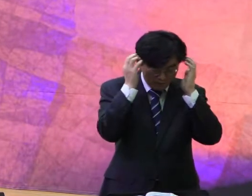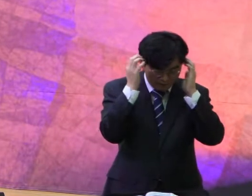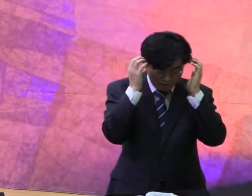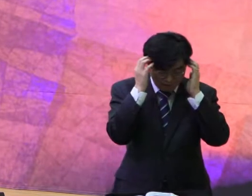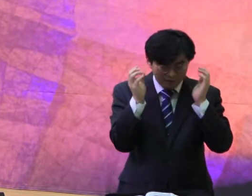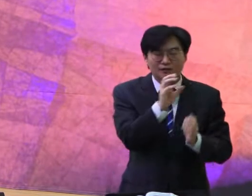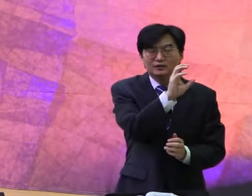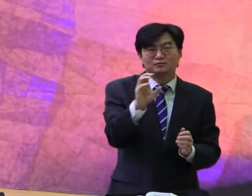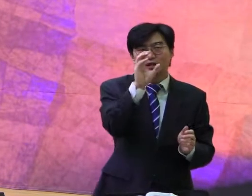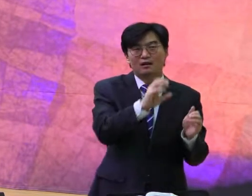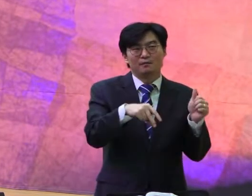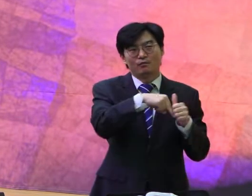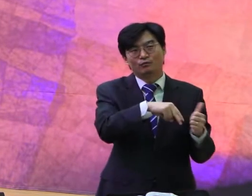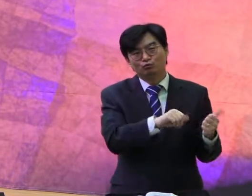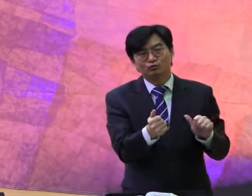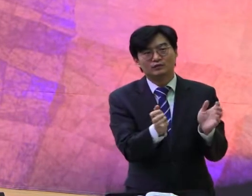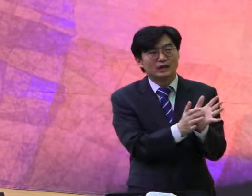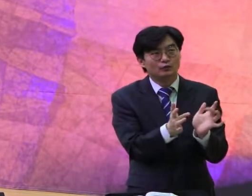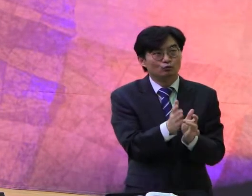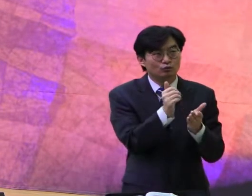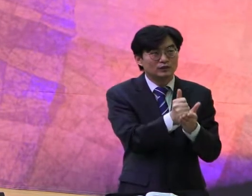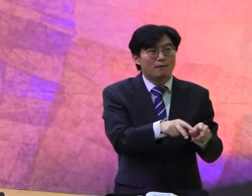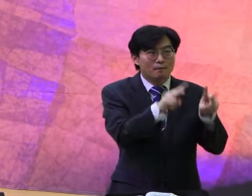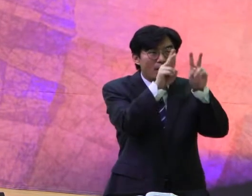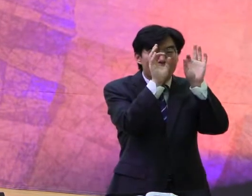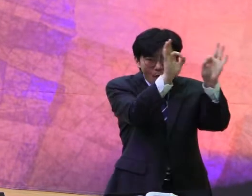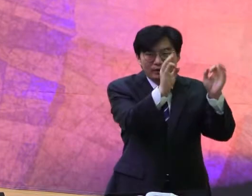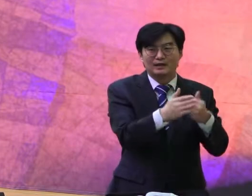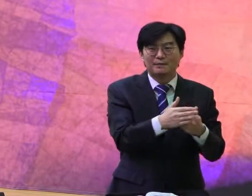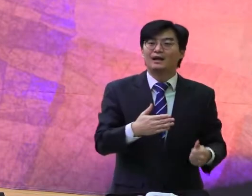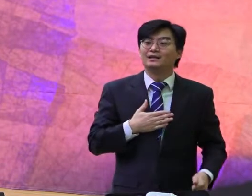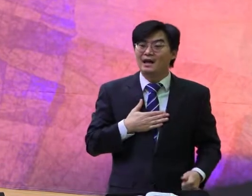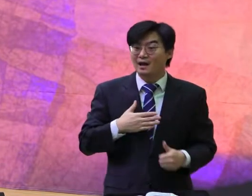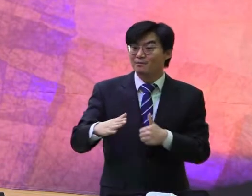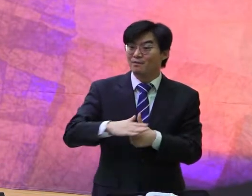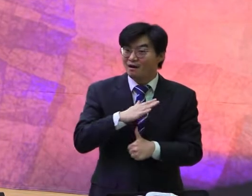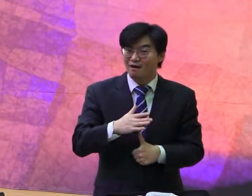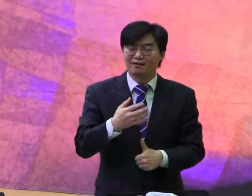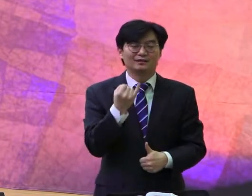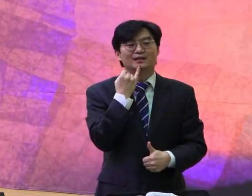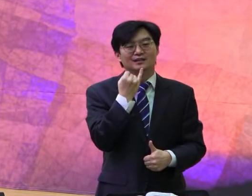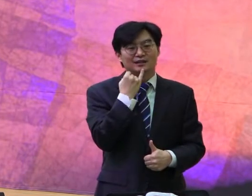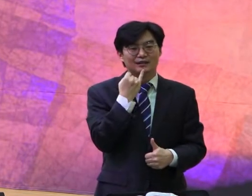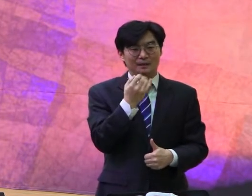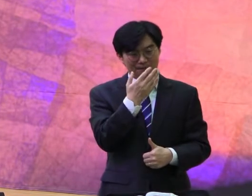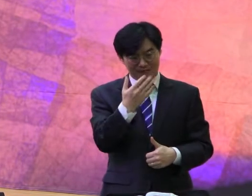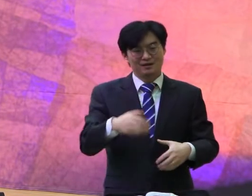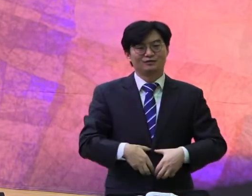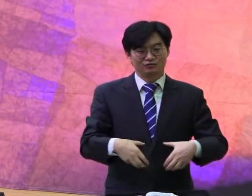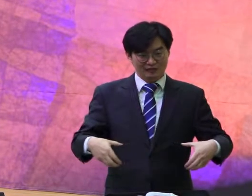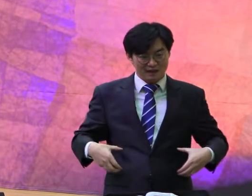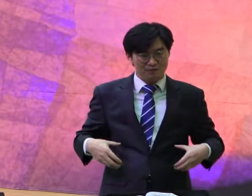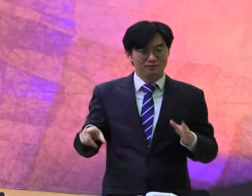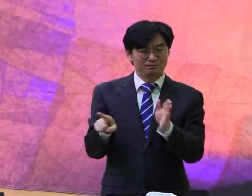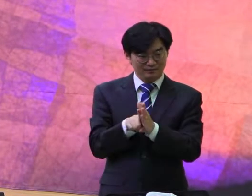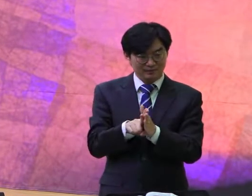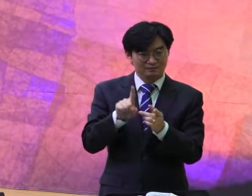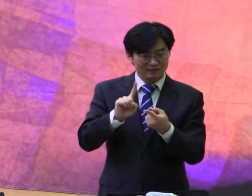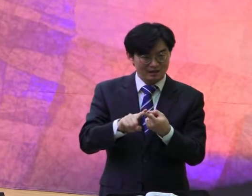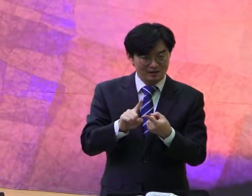십자가에서 죽으신 그 예수님을 바라보았기 때문에 주님께서 그 힘을 그들에게 부어주신 것입니다.